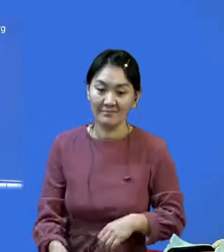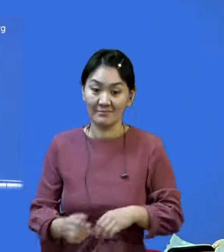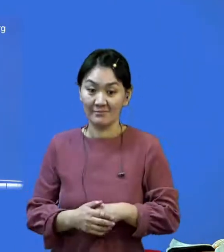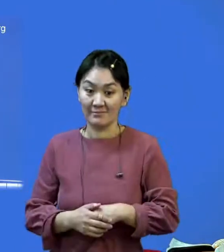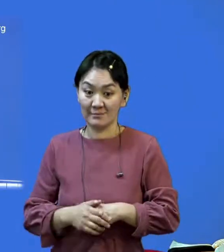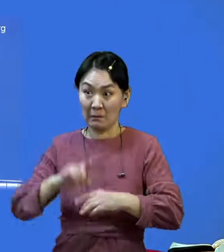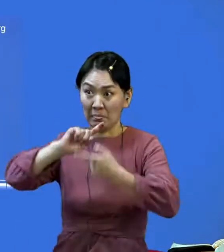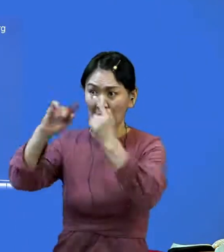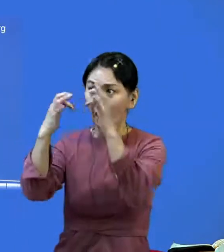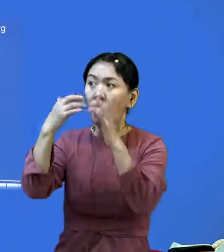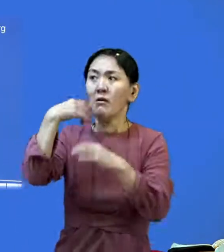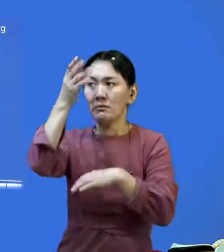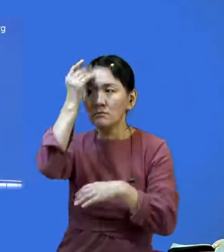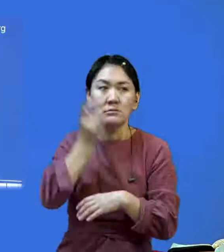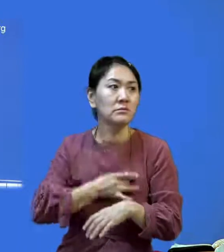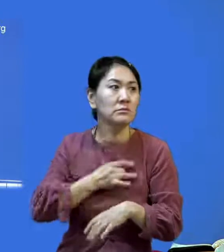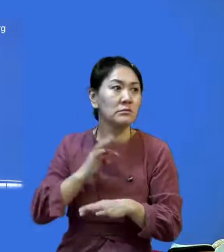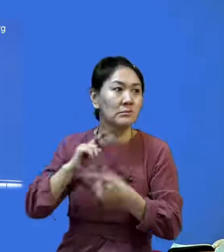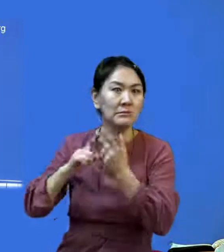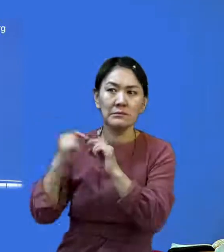Дайн гарна гэж айх юм уу?